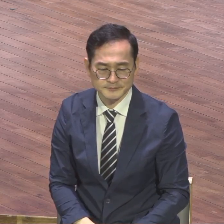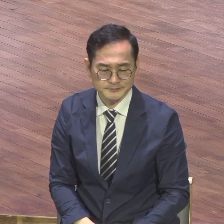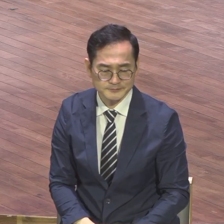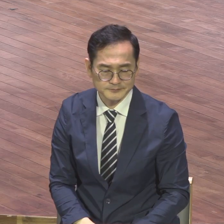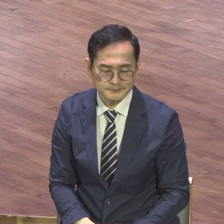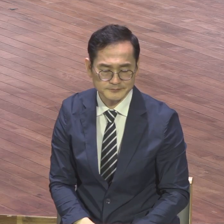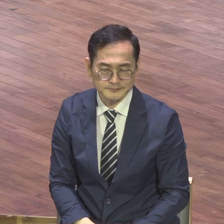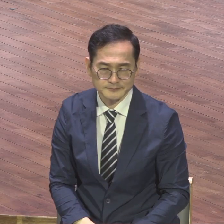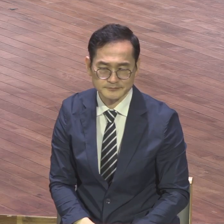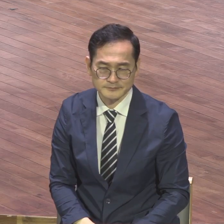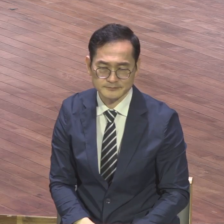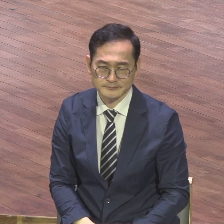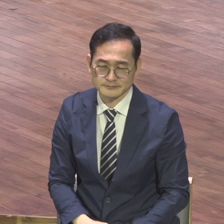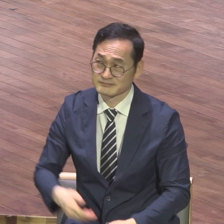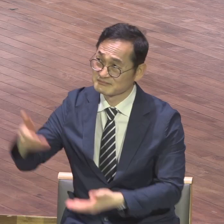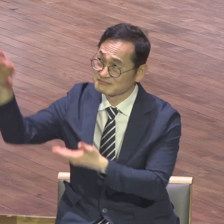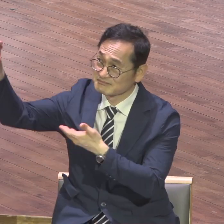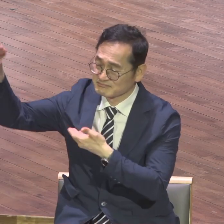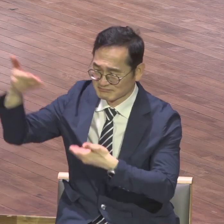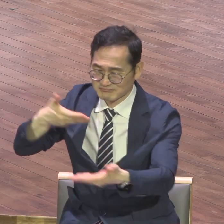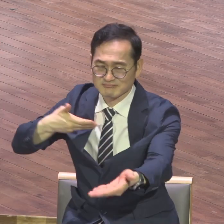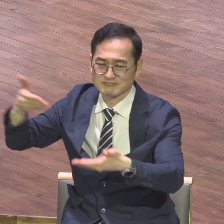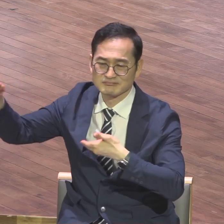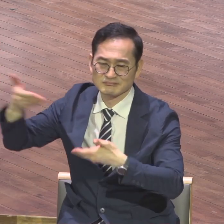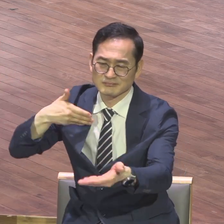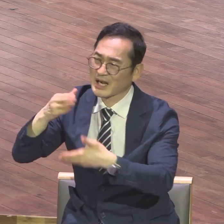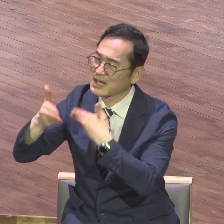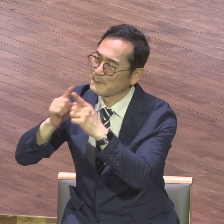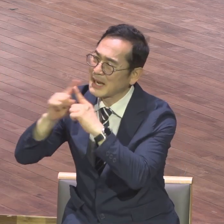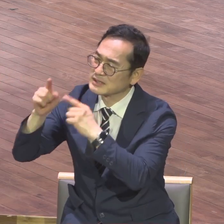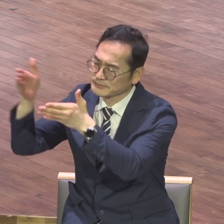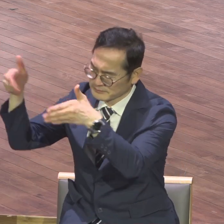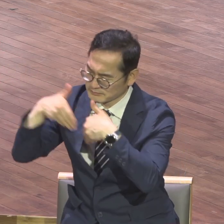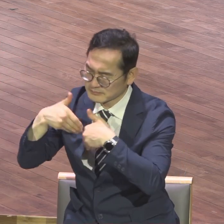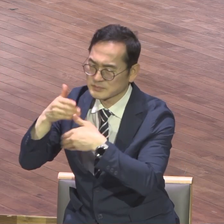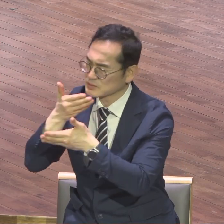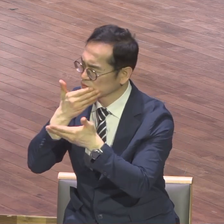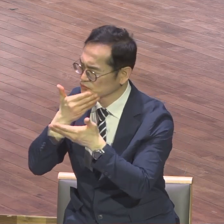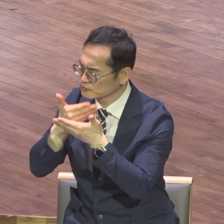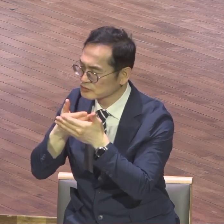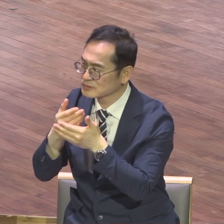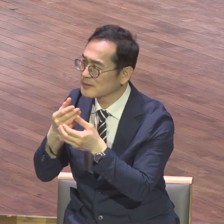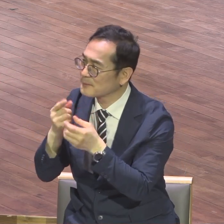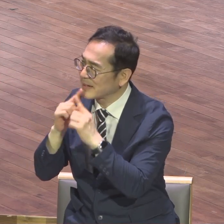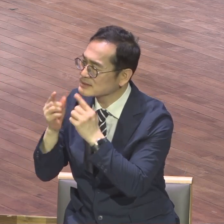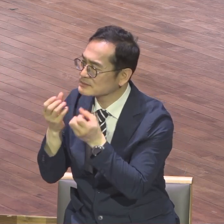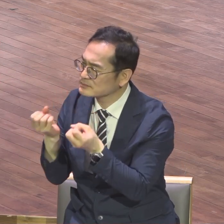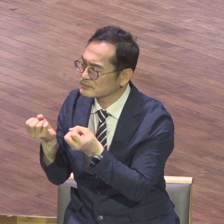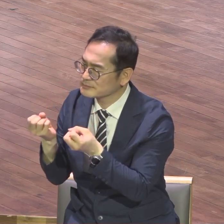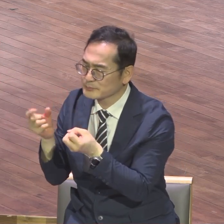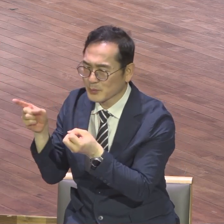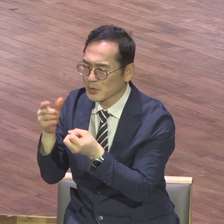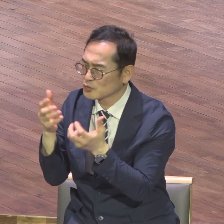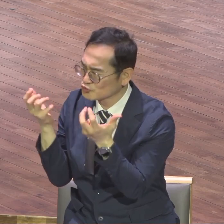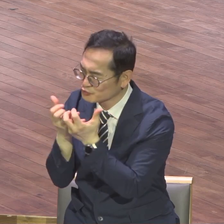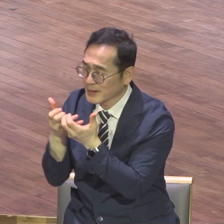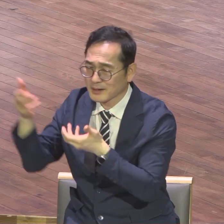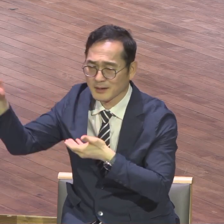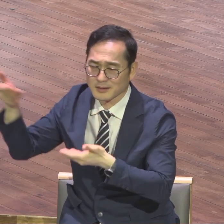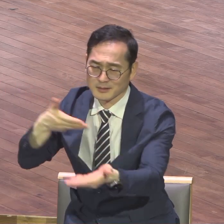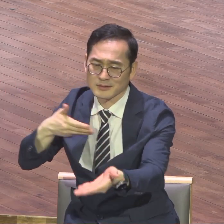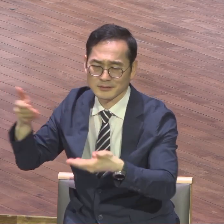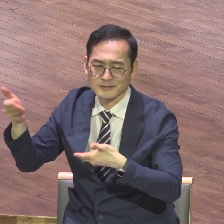자리가 살리는 다 살리는 거예요. 살려야 돼. 살리는 자리. 이렇게 되면요 칭찬은